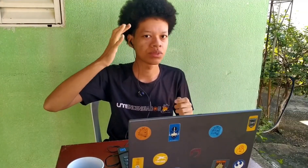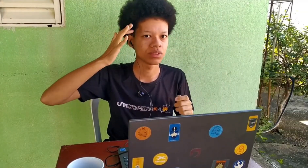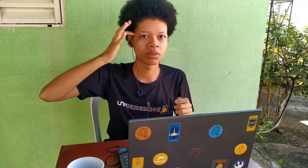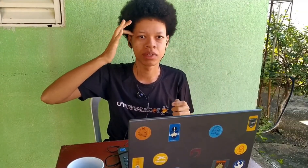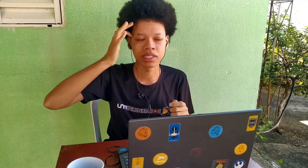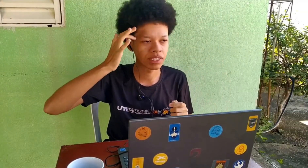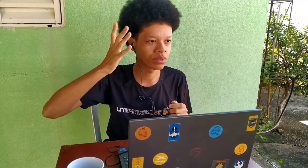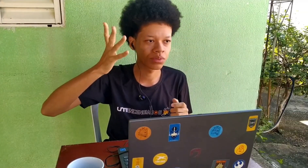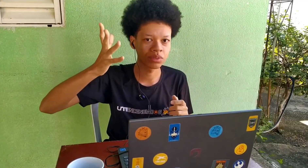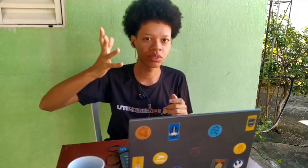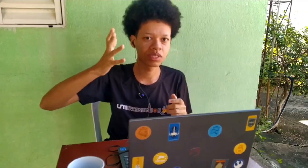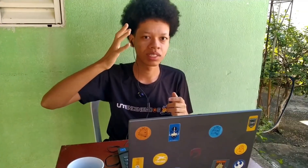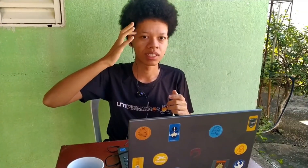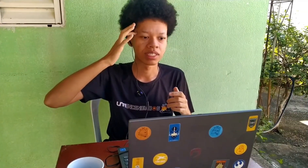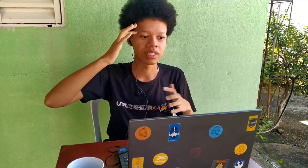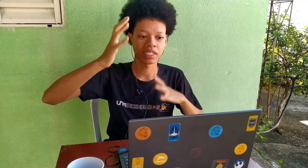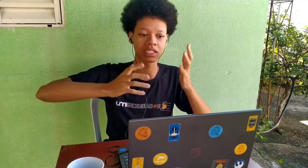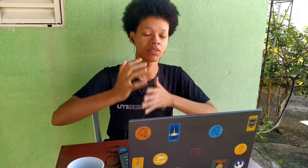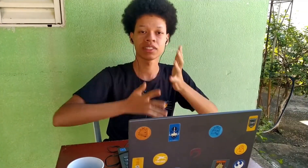segundos, milissegundos, e a gente tem que fazer.